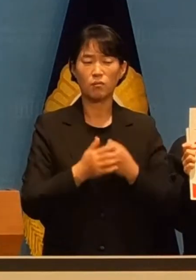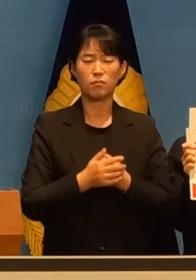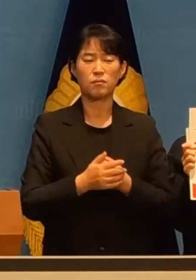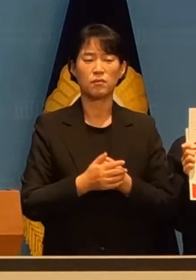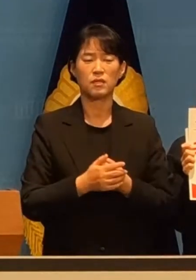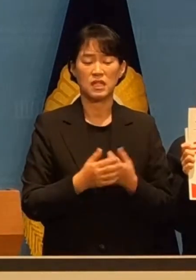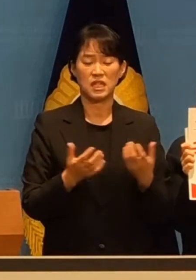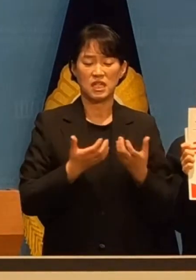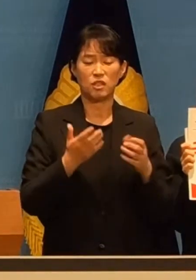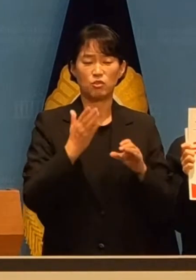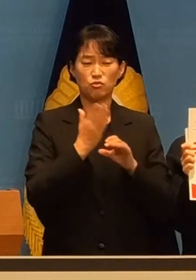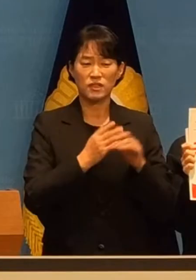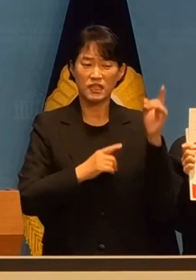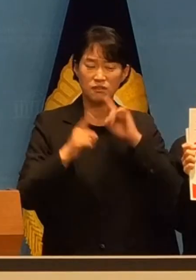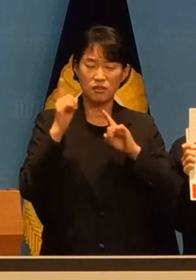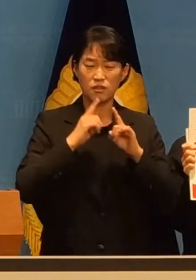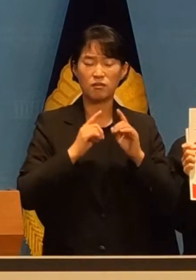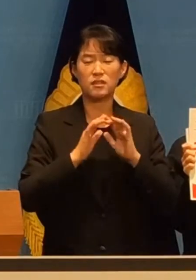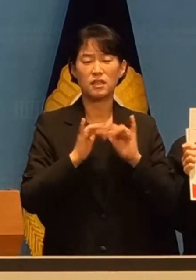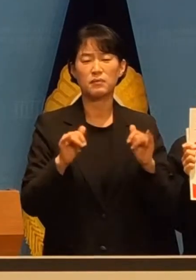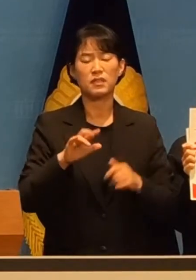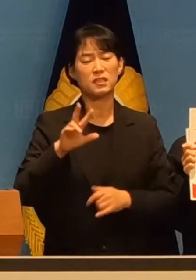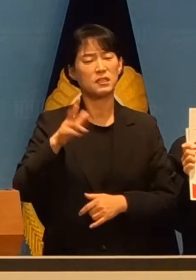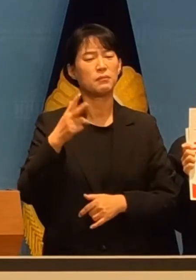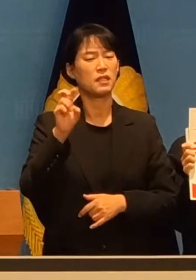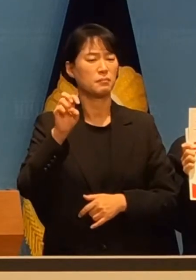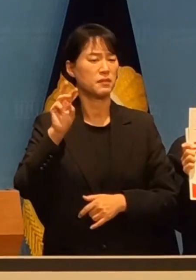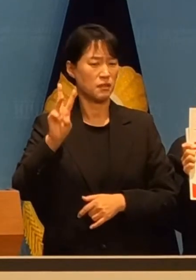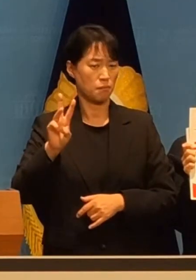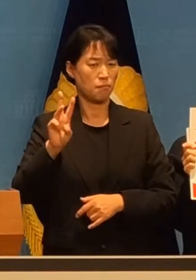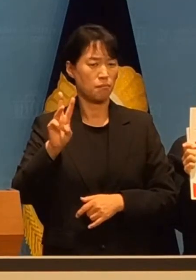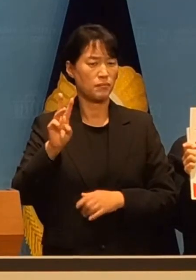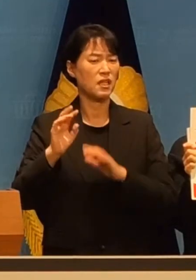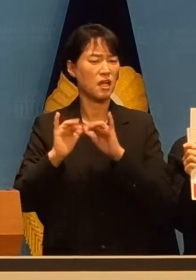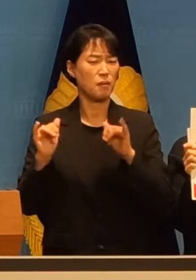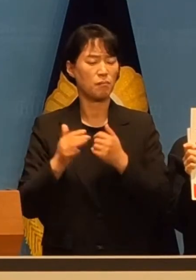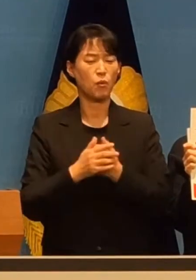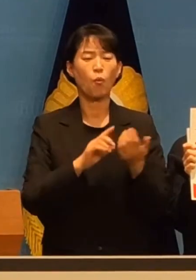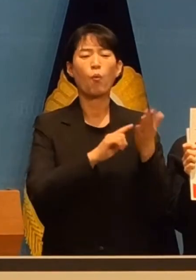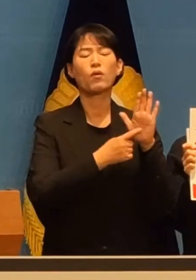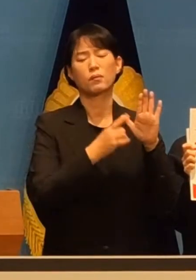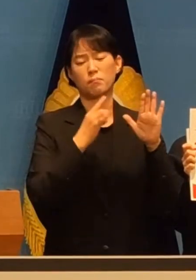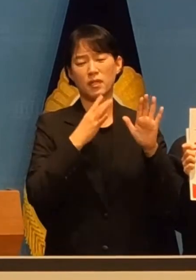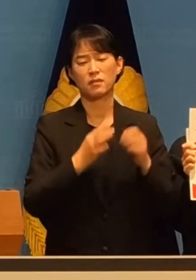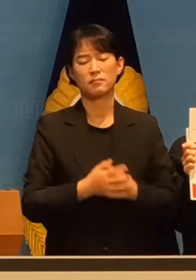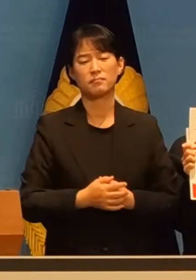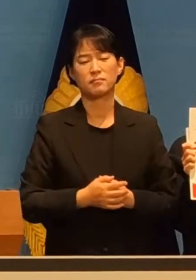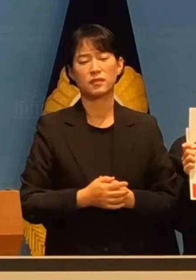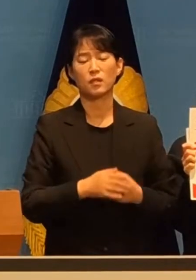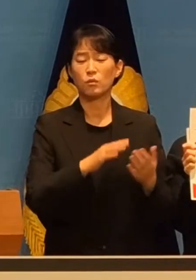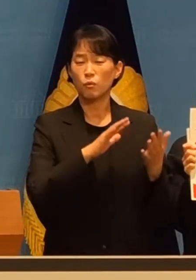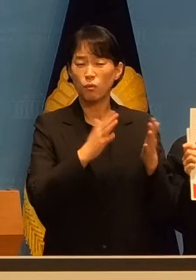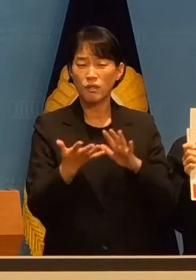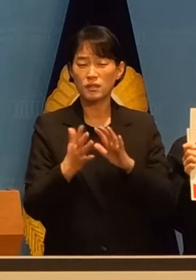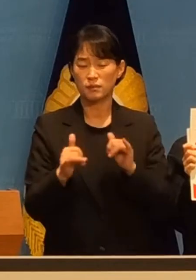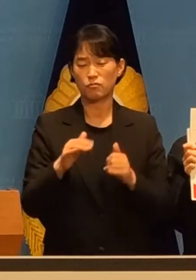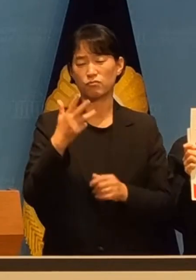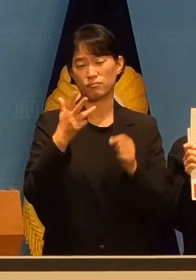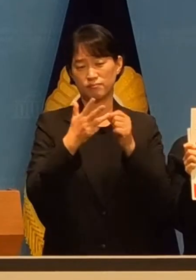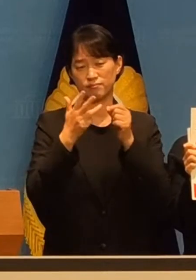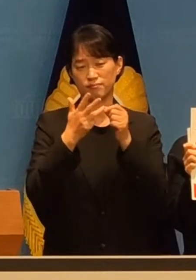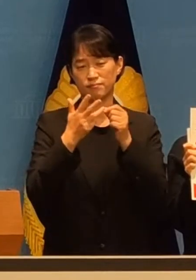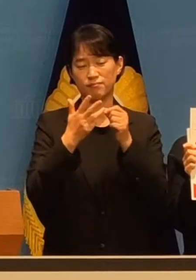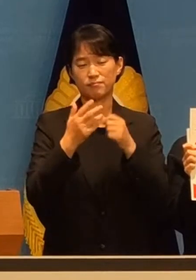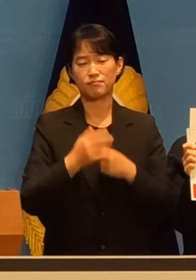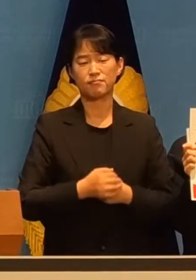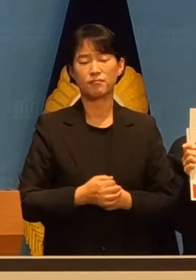다친 노동자가 723명으로 집계되었습니다. 물론 공개된 것만 그렇습니다. 돌아가신 분이 8분입니다.